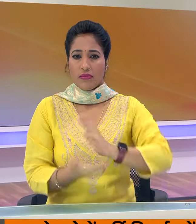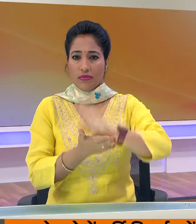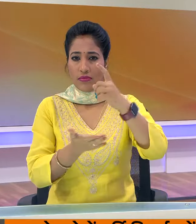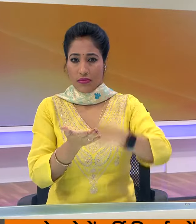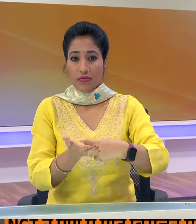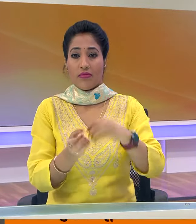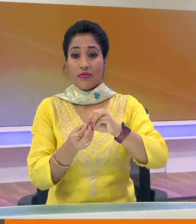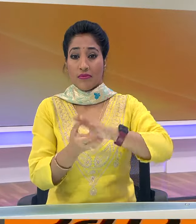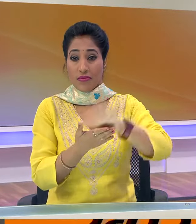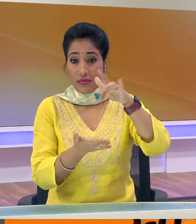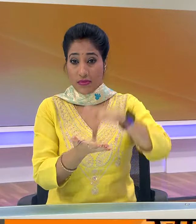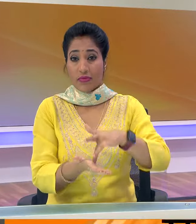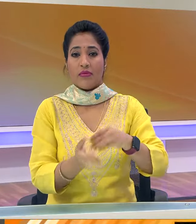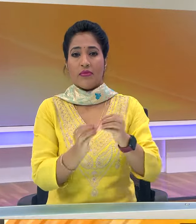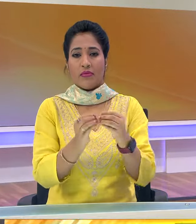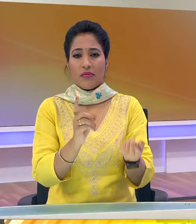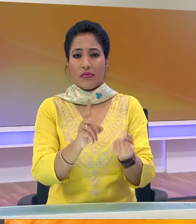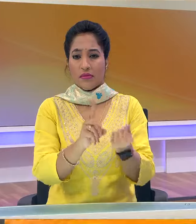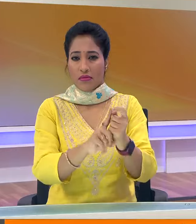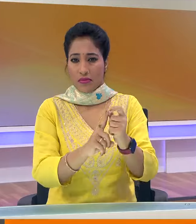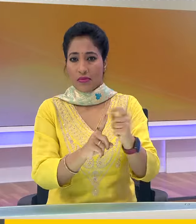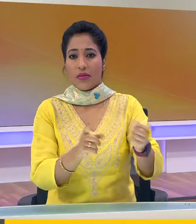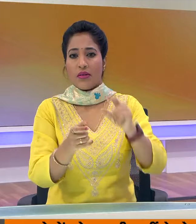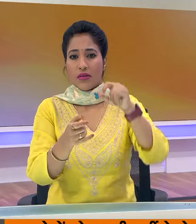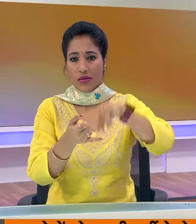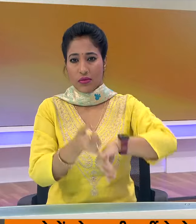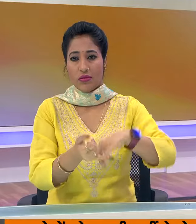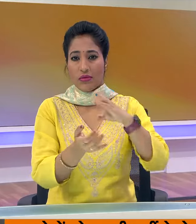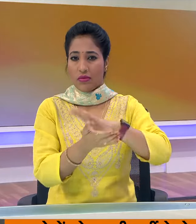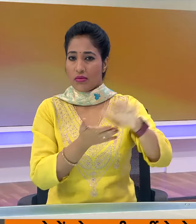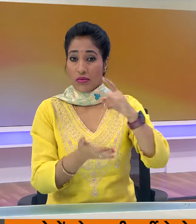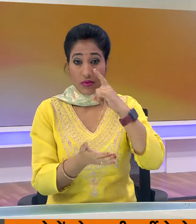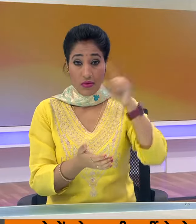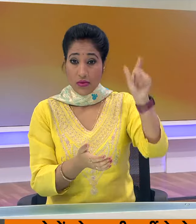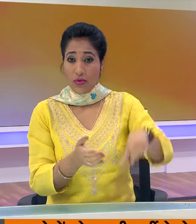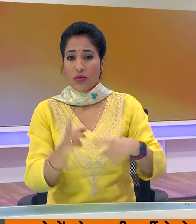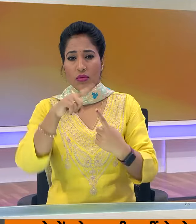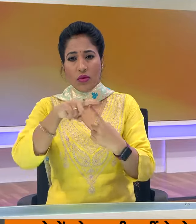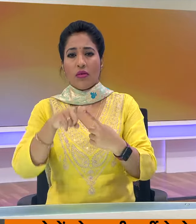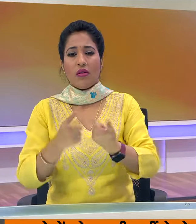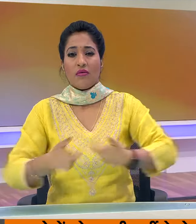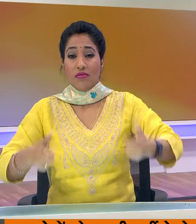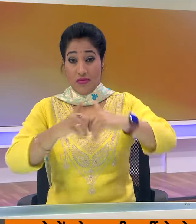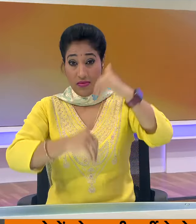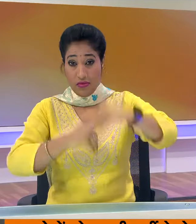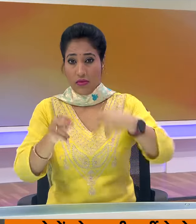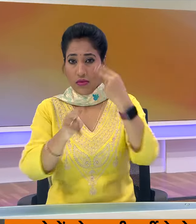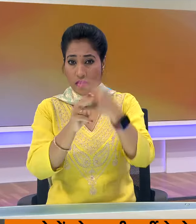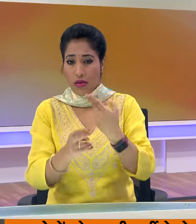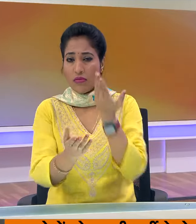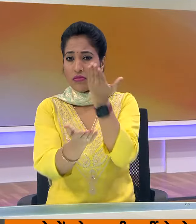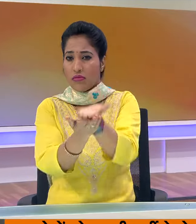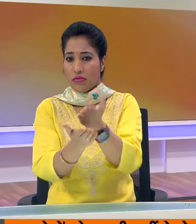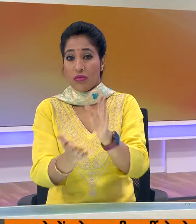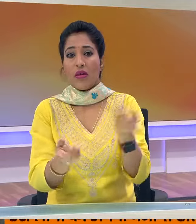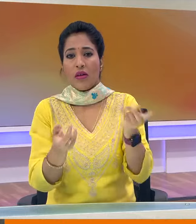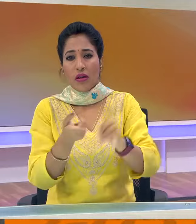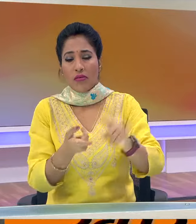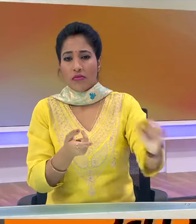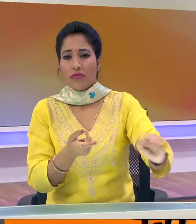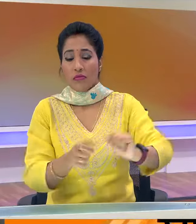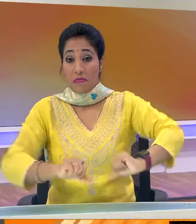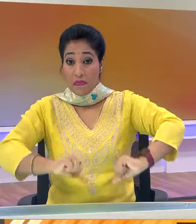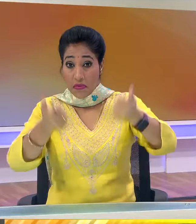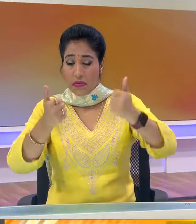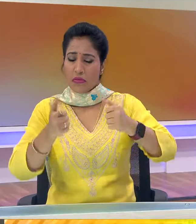हरियाणा के भिवानी से भाजपा प्रत्याशी श्रुति चौधरी ने तो शाम विधानसभा सीट से अपना नामांकन भरा। इस दौरान उन्होंने